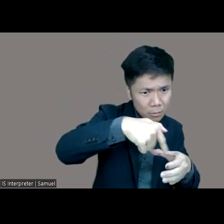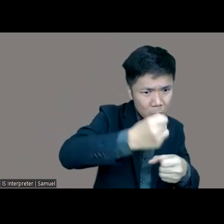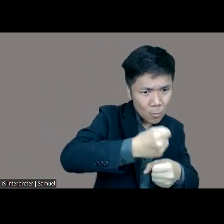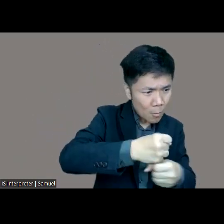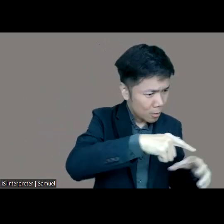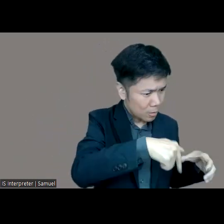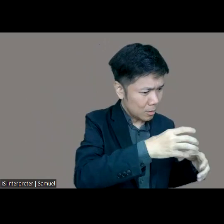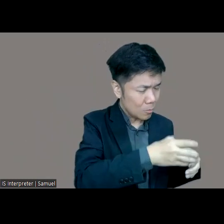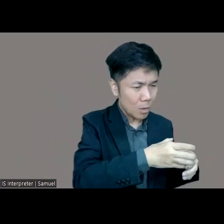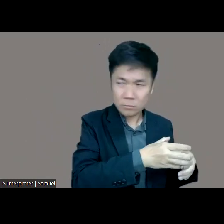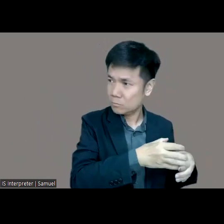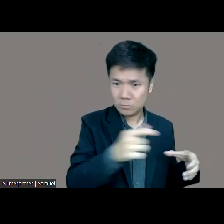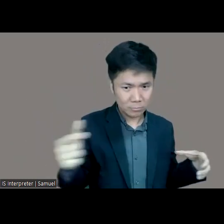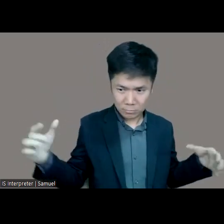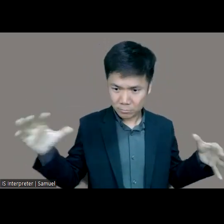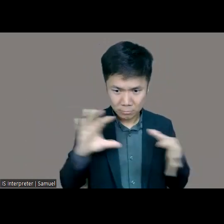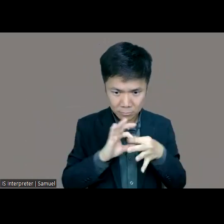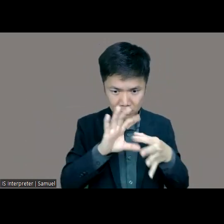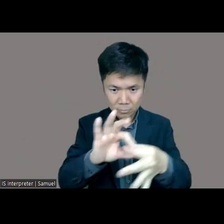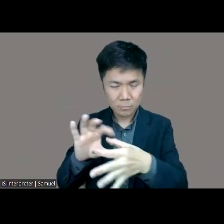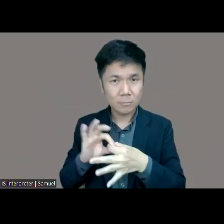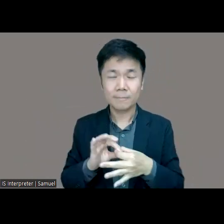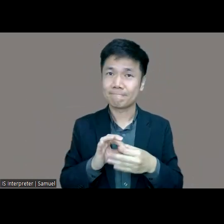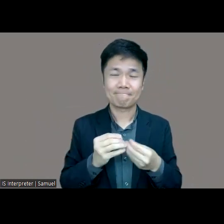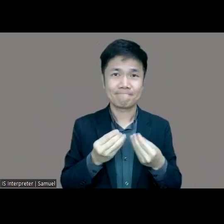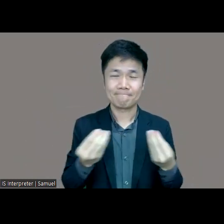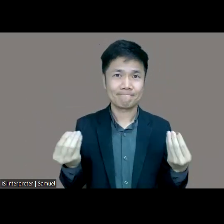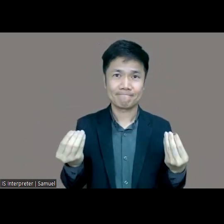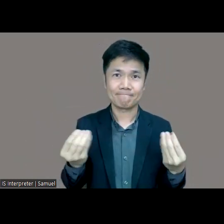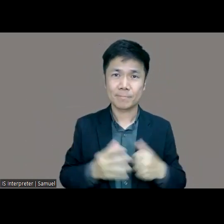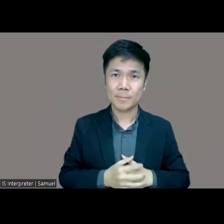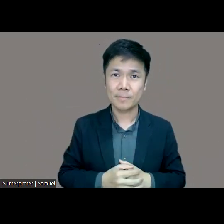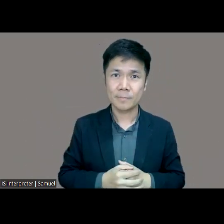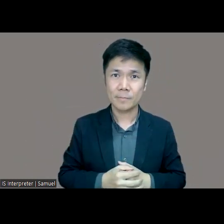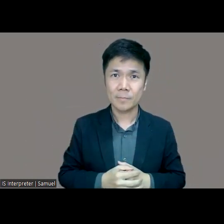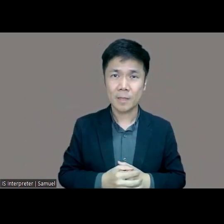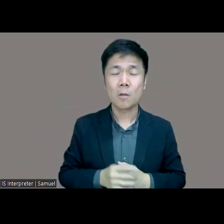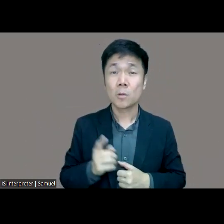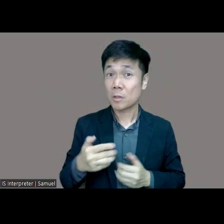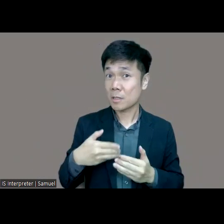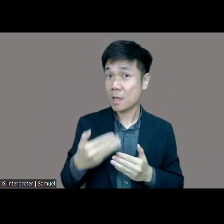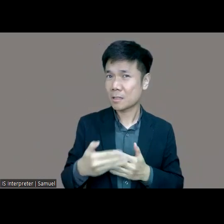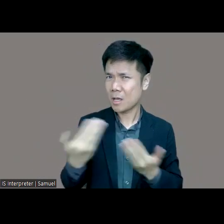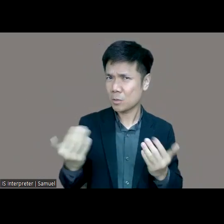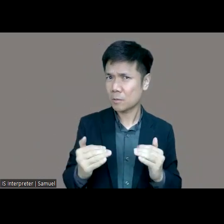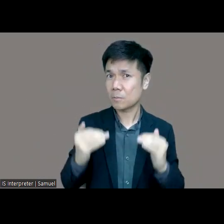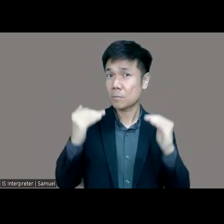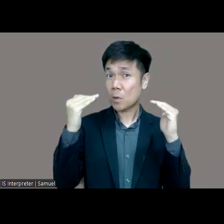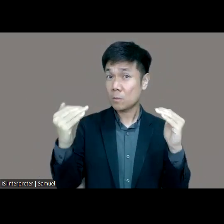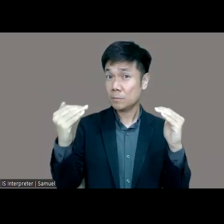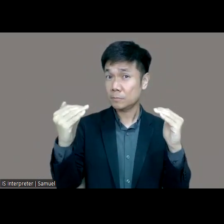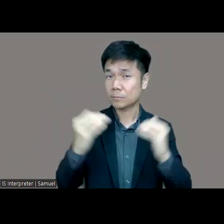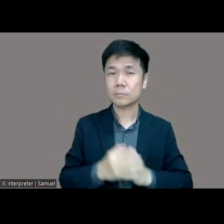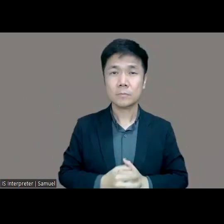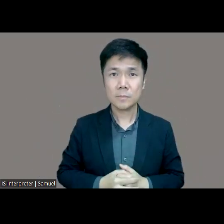Je pense qu'il faut passer cela en tant que message en termes des étapes suivantes et de